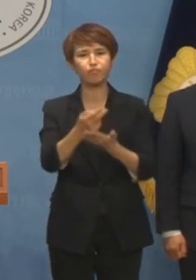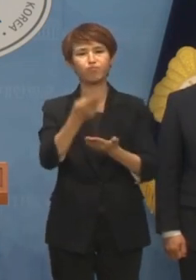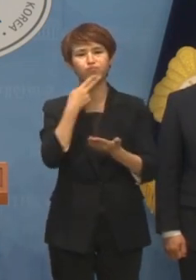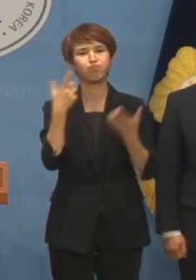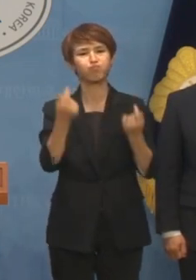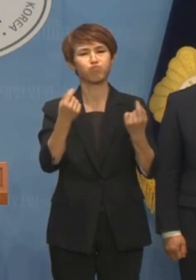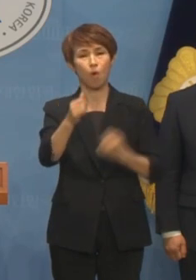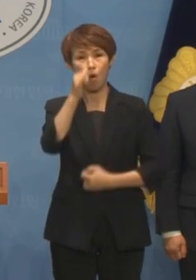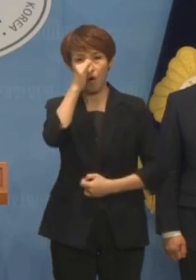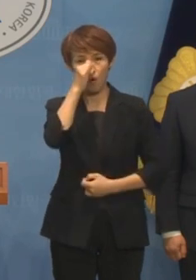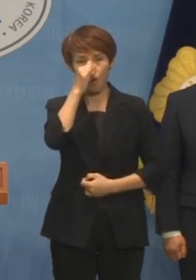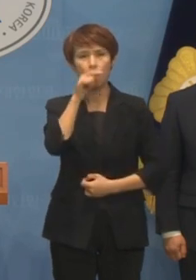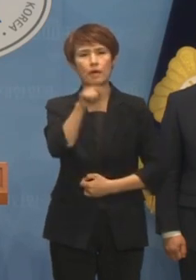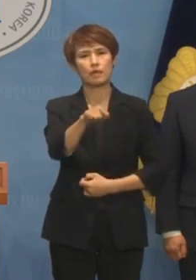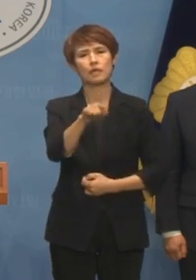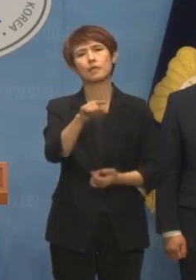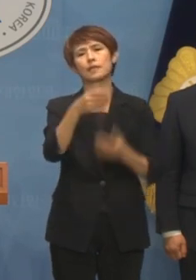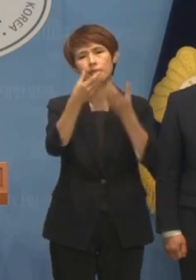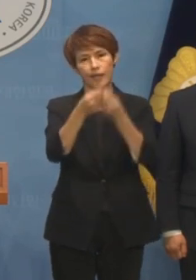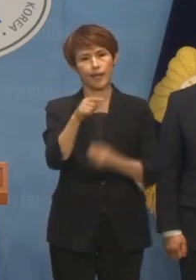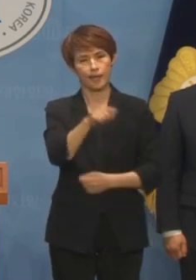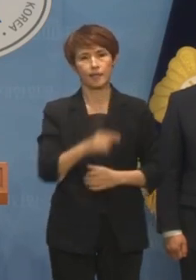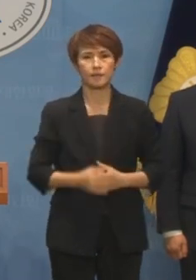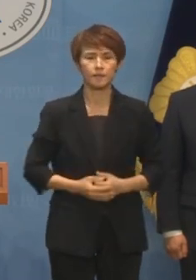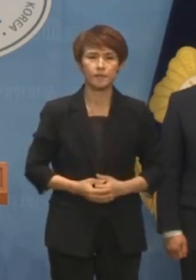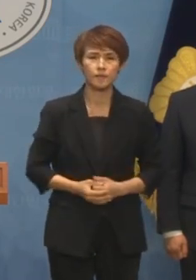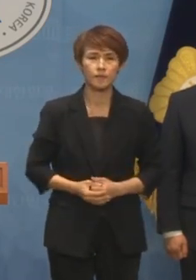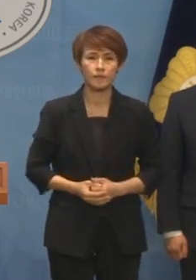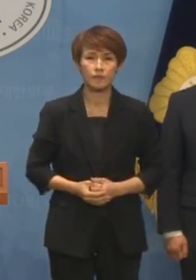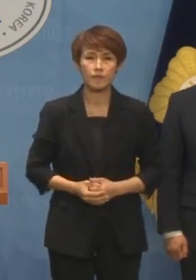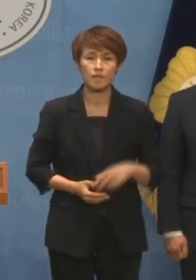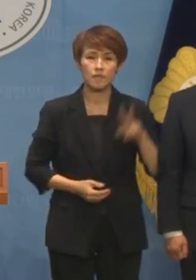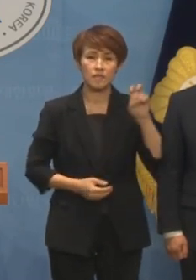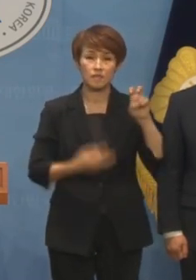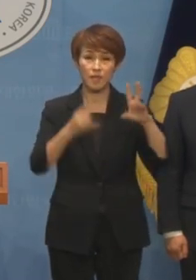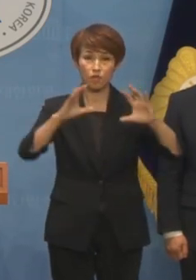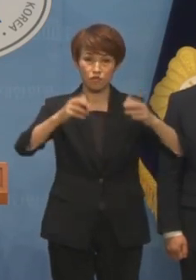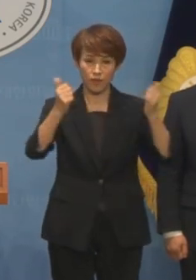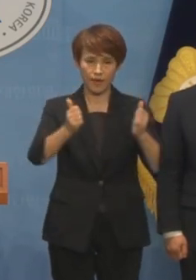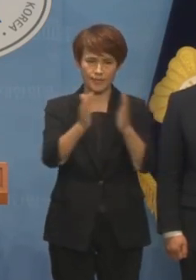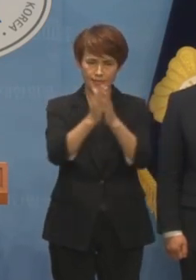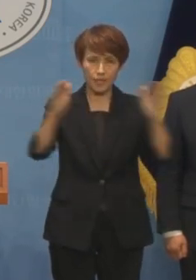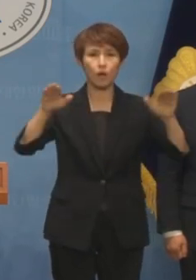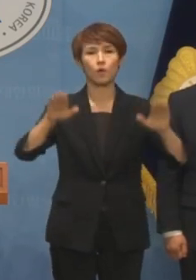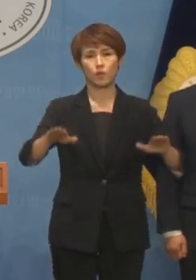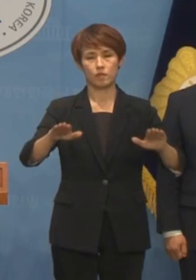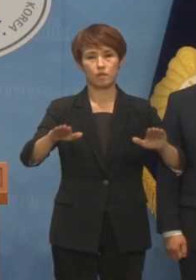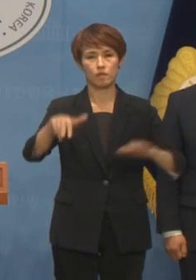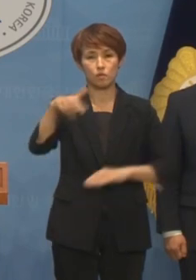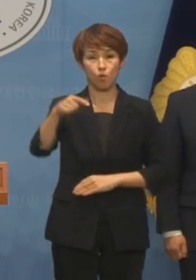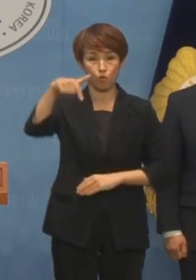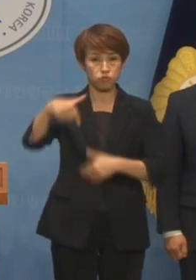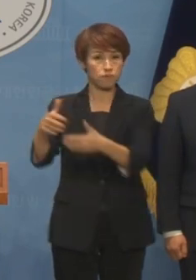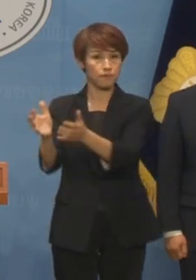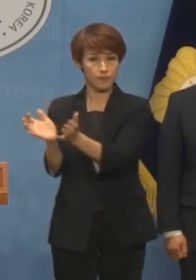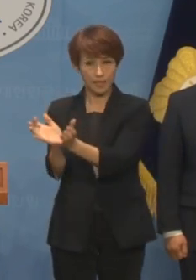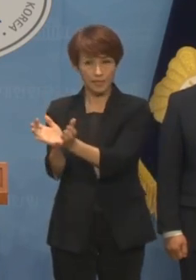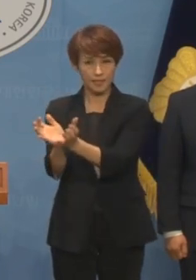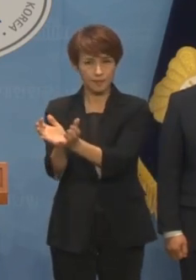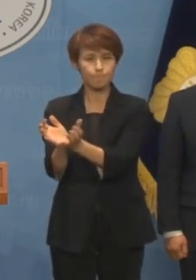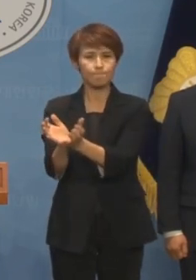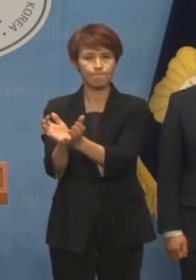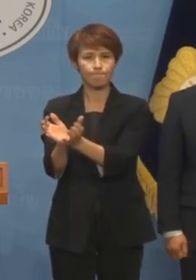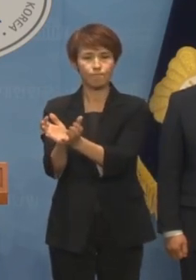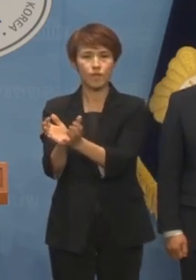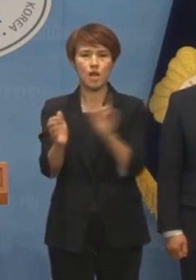받은 것이 단적인 예입니다. 22대 국회가 개원하는 오늘 조국 혁신당이